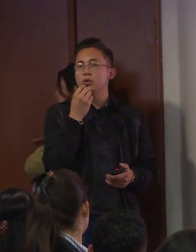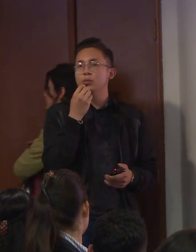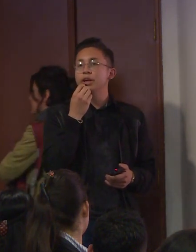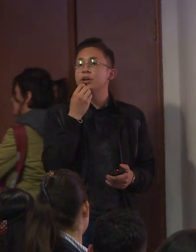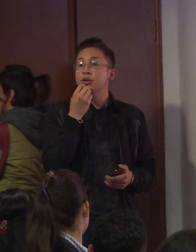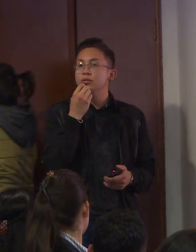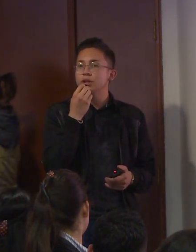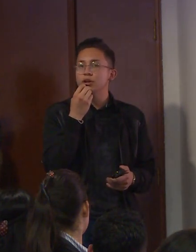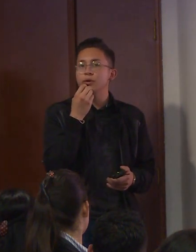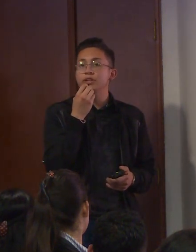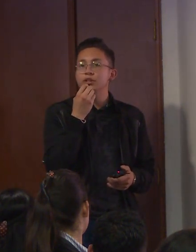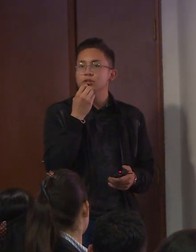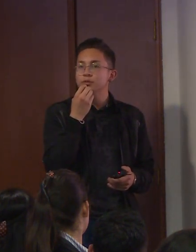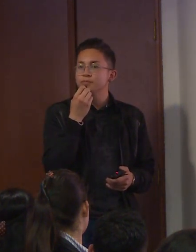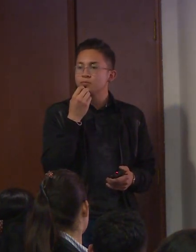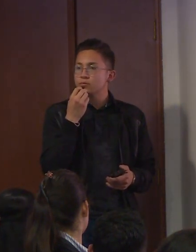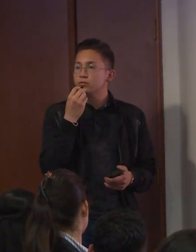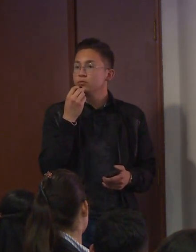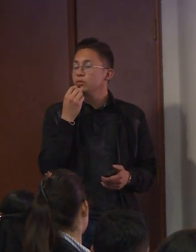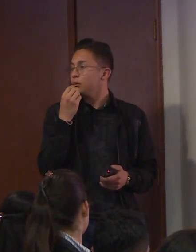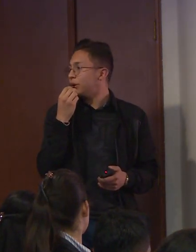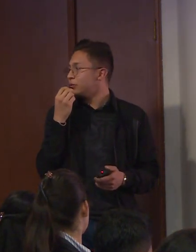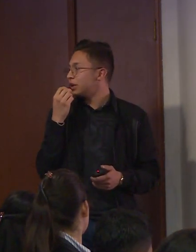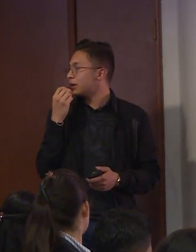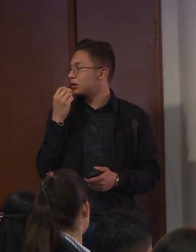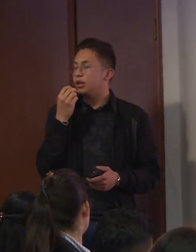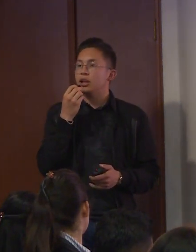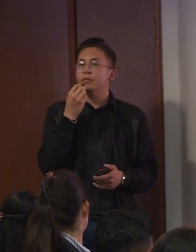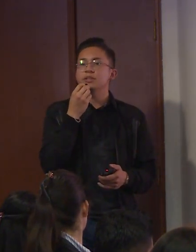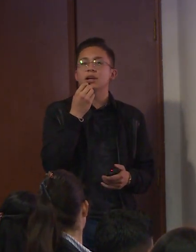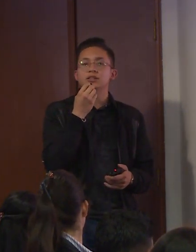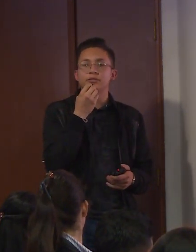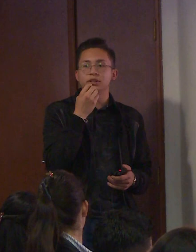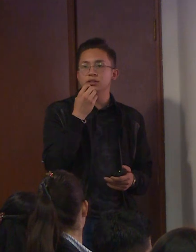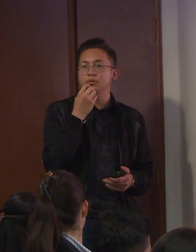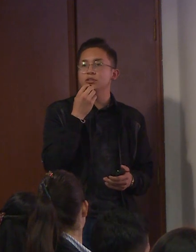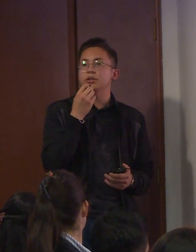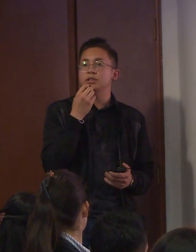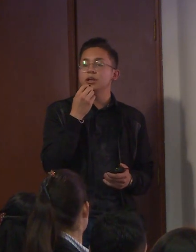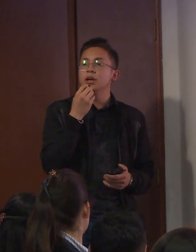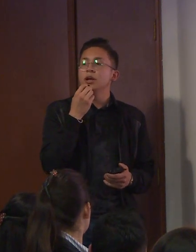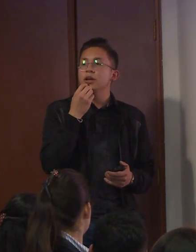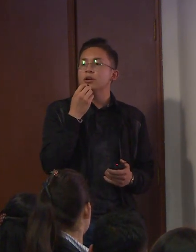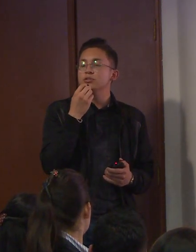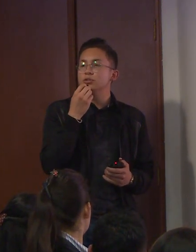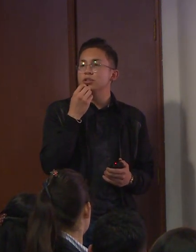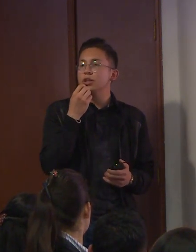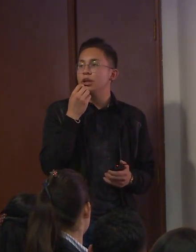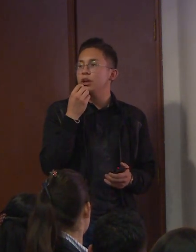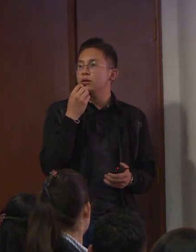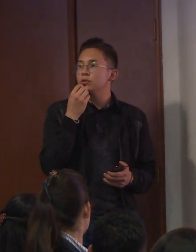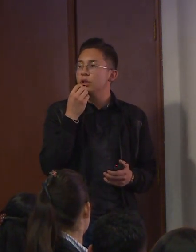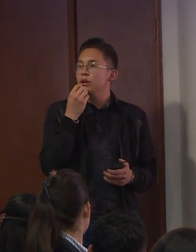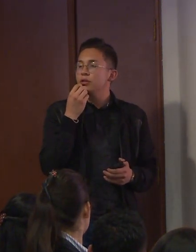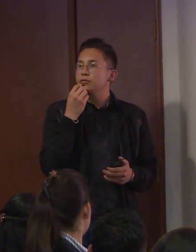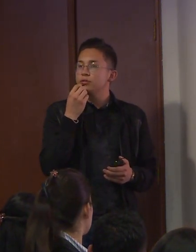convenio de la Cumbre de Río del 92 para mirar y alimentar las diferentes dimensiones que construyen